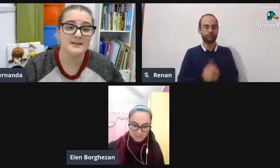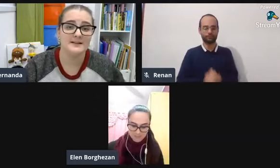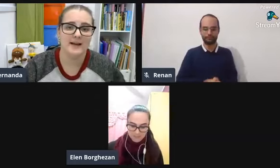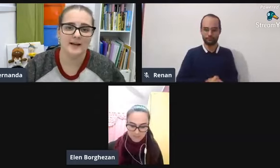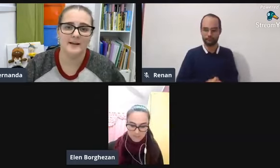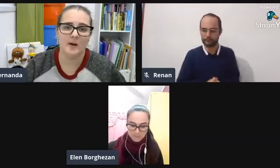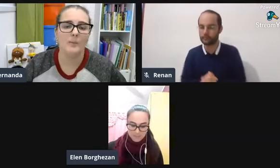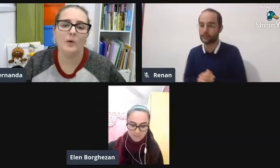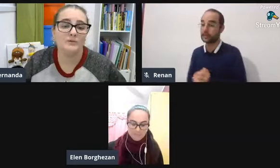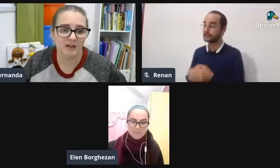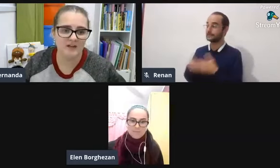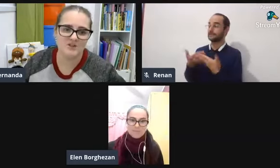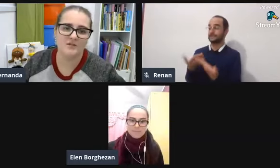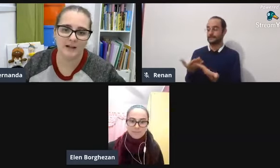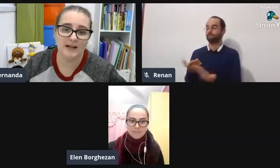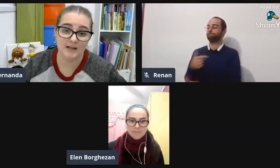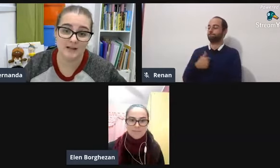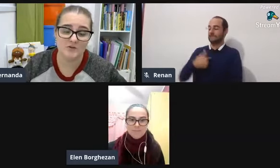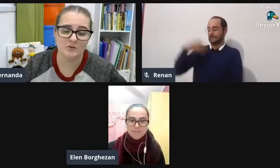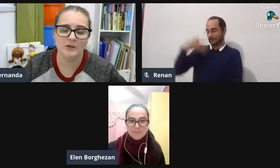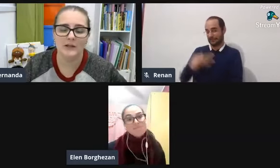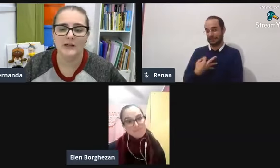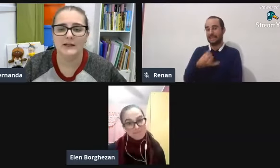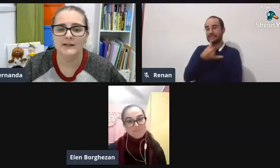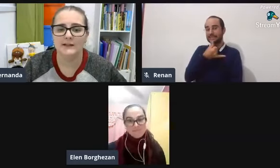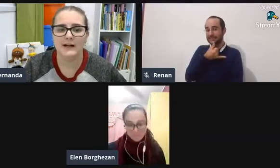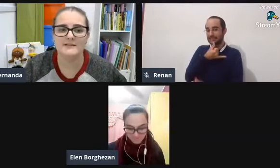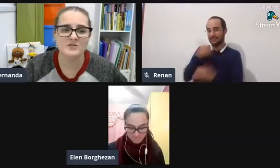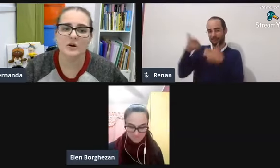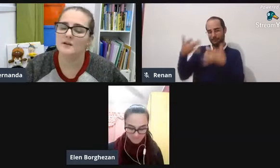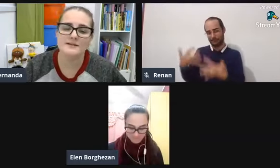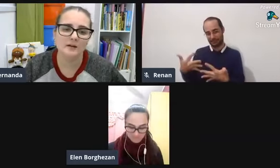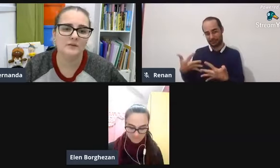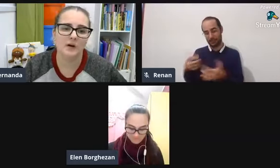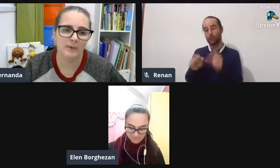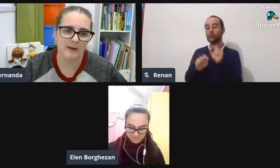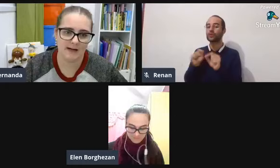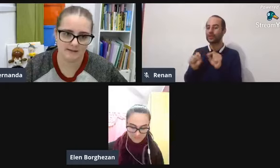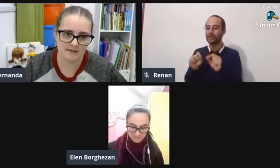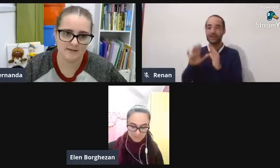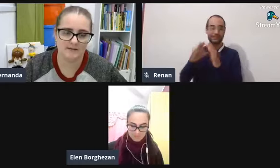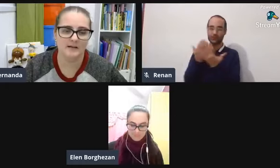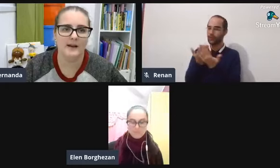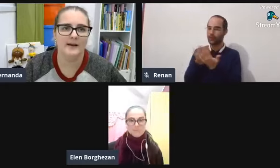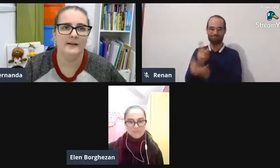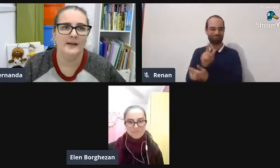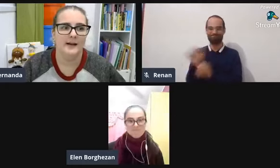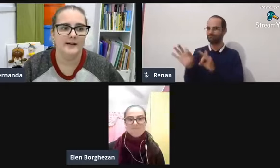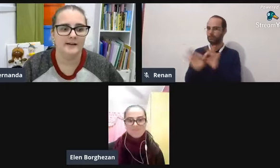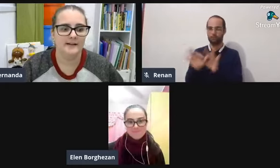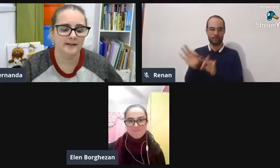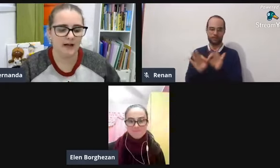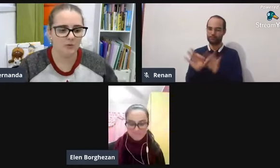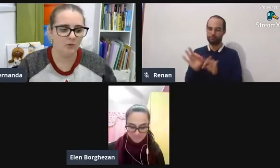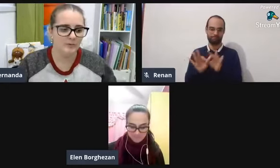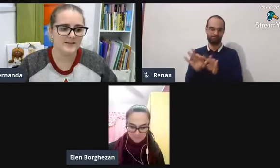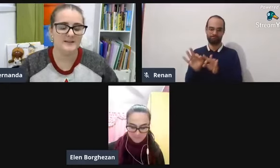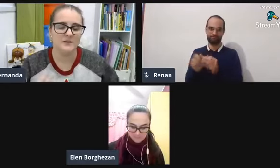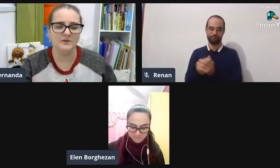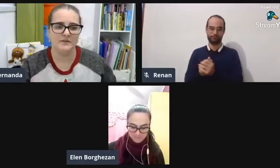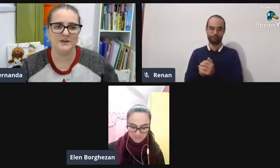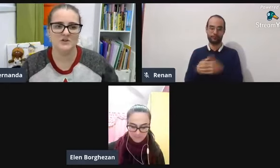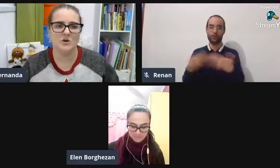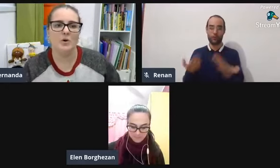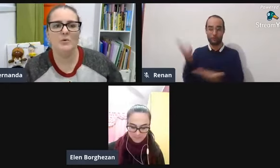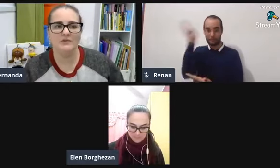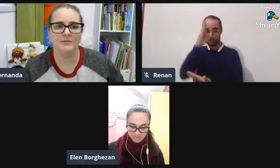bem sincera, e é um pouco triste falar isso, as escolas não estão preparadas, né? O